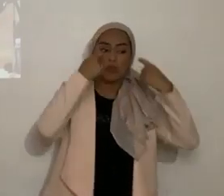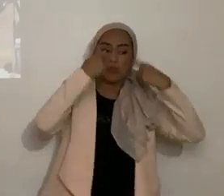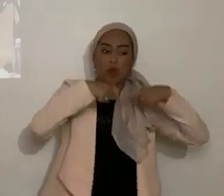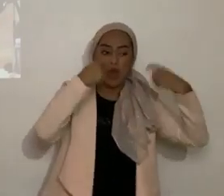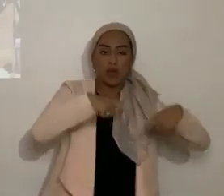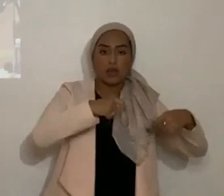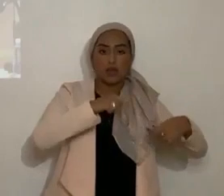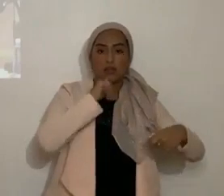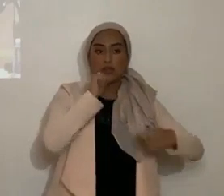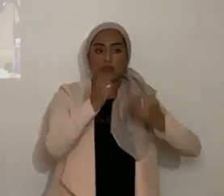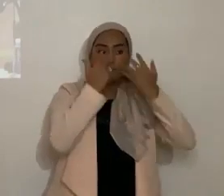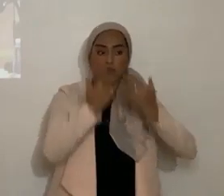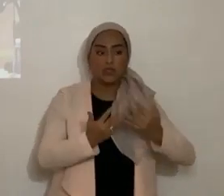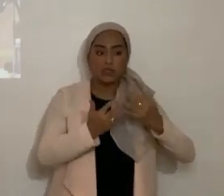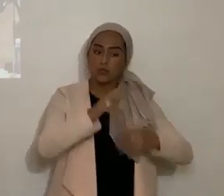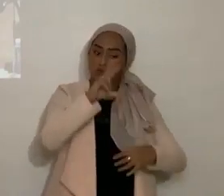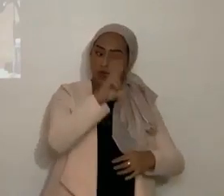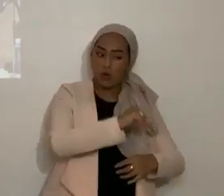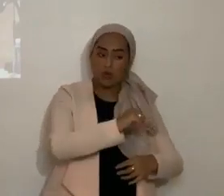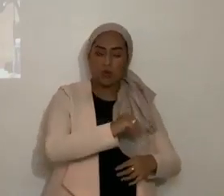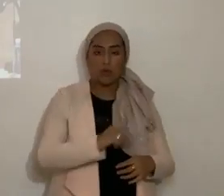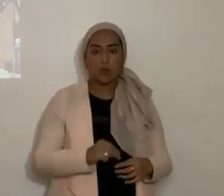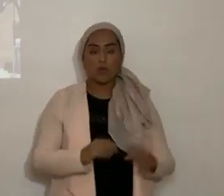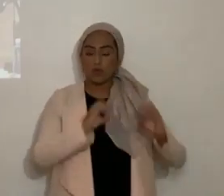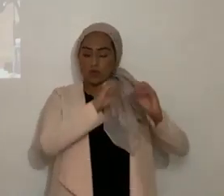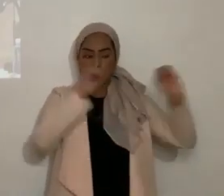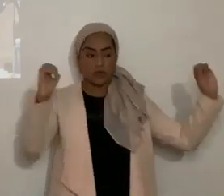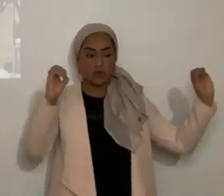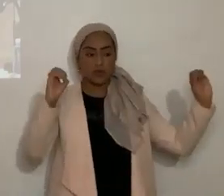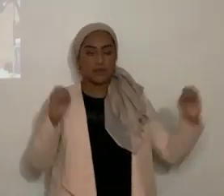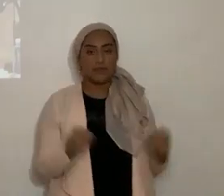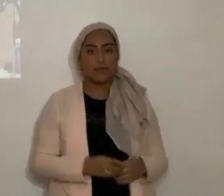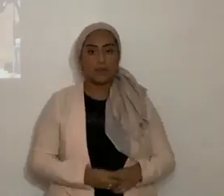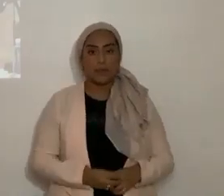no hagas luto, no hagas nada.